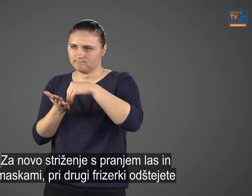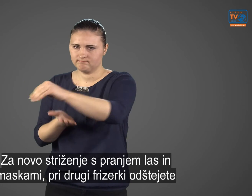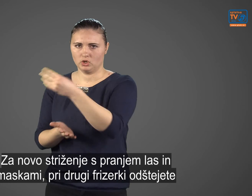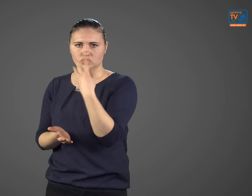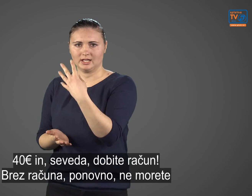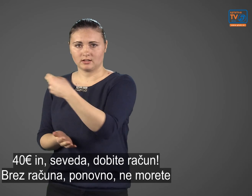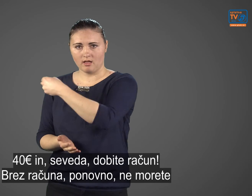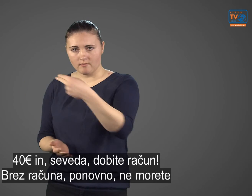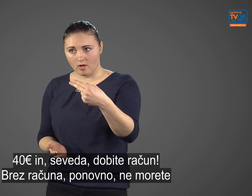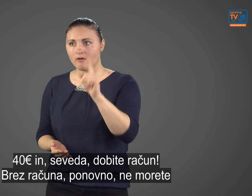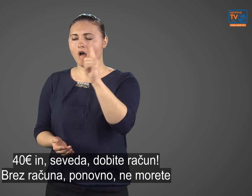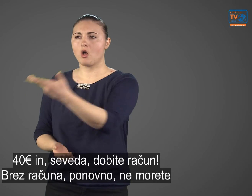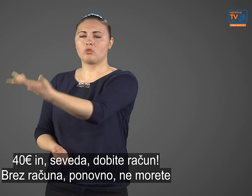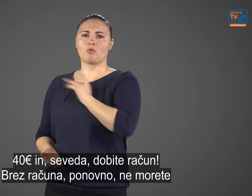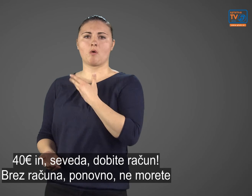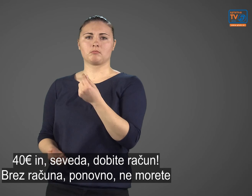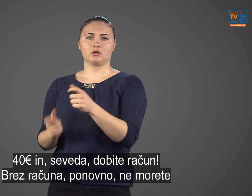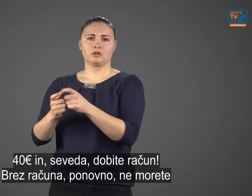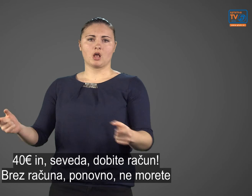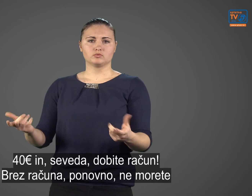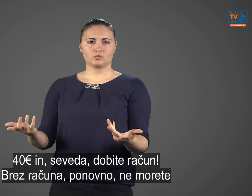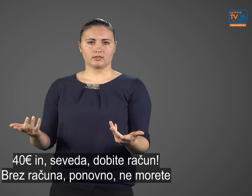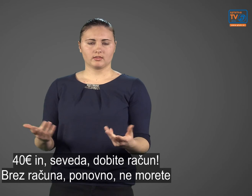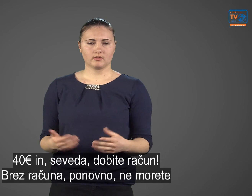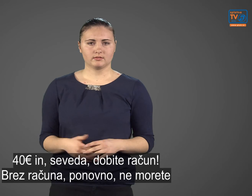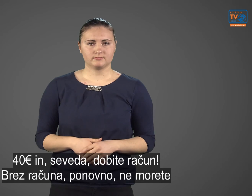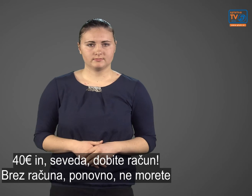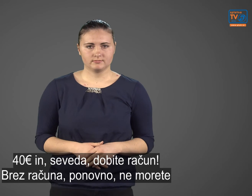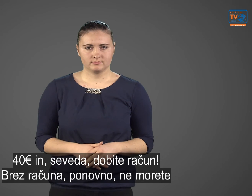odštejem 40 evrov in seveda dobim račun.